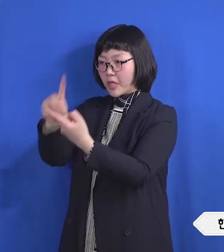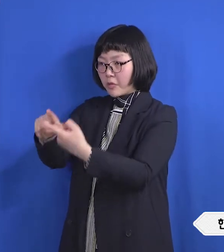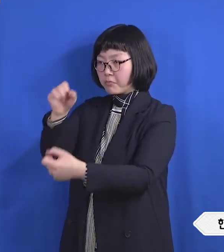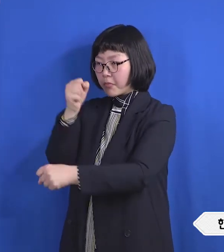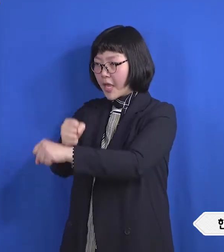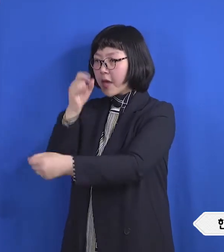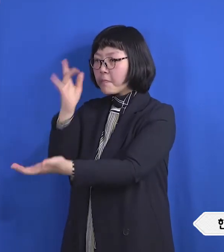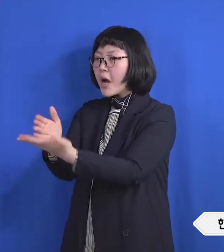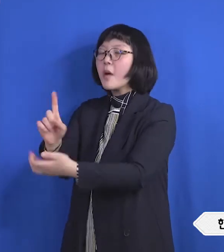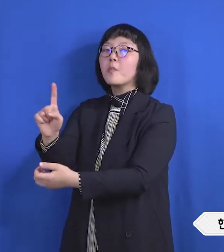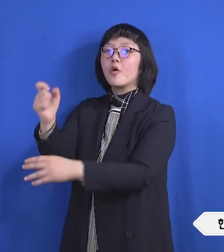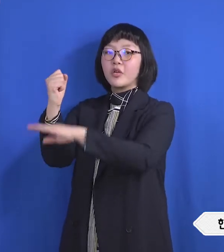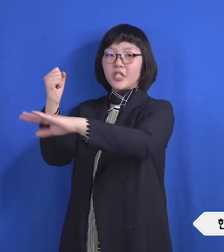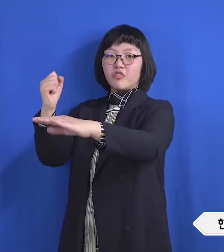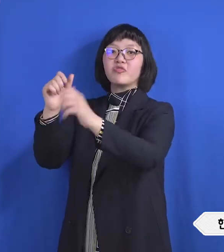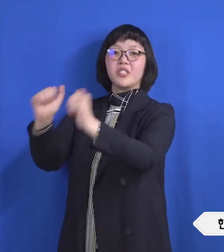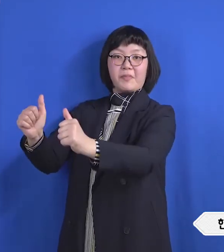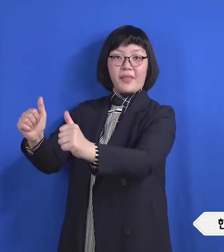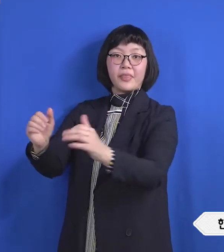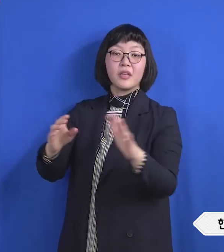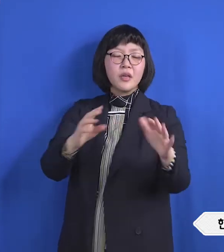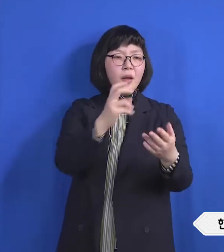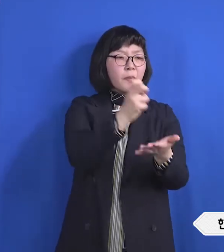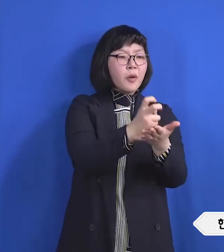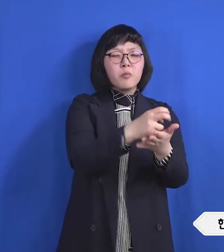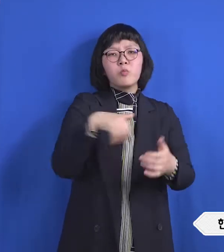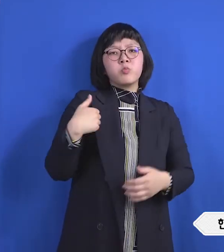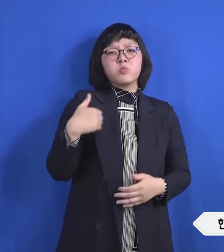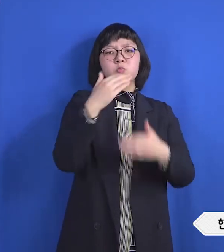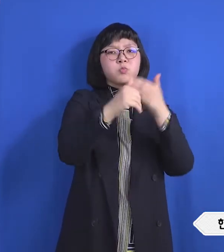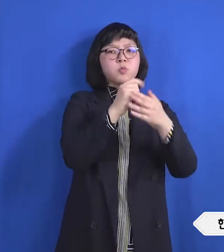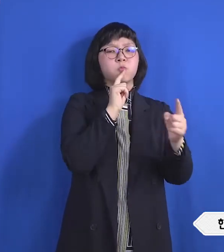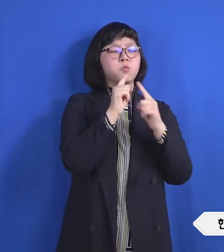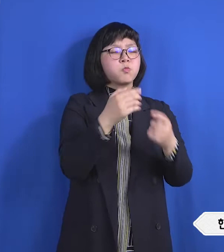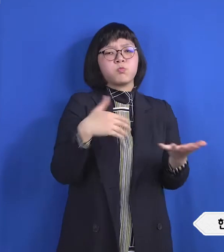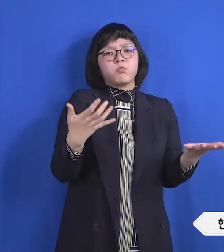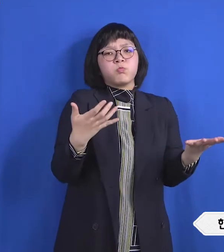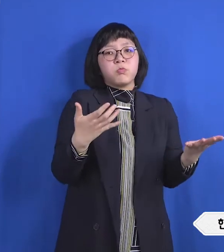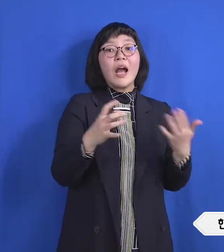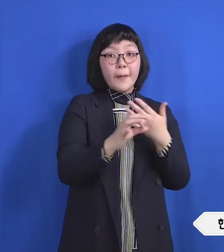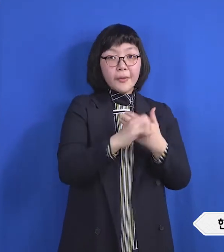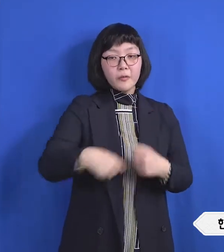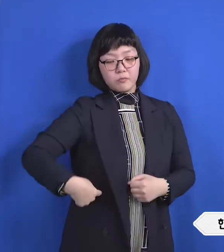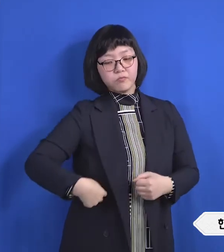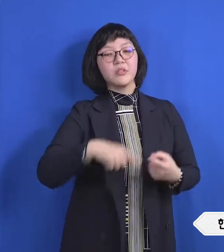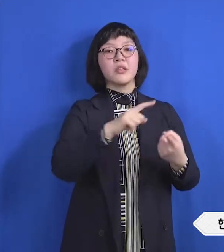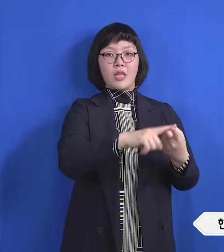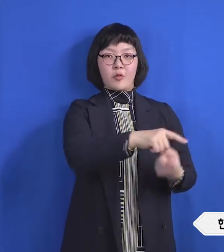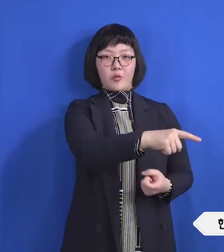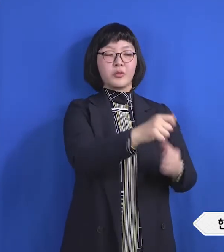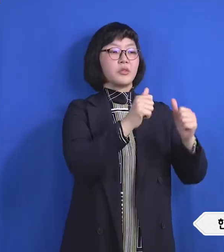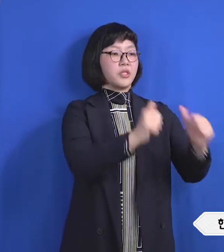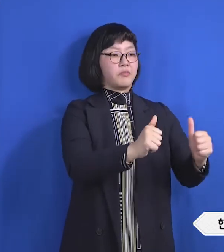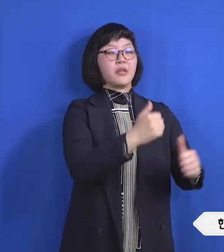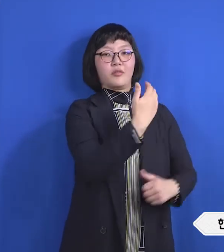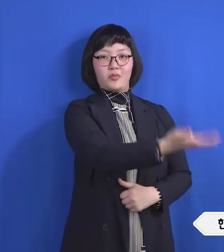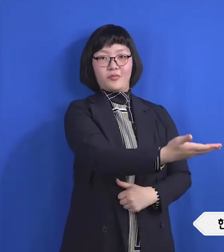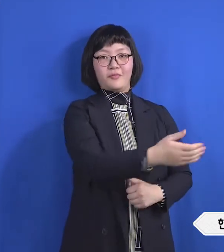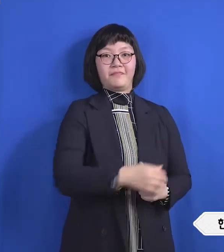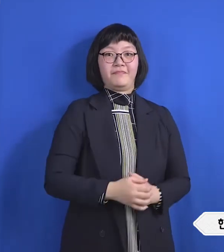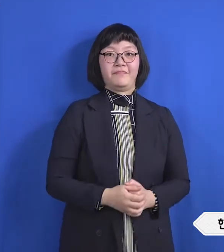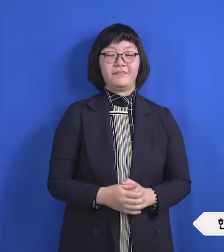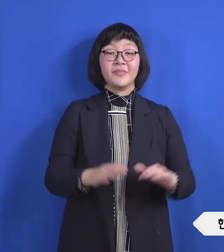받고, 율법이 없는 이방인은 본성의 법을 지켰는지 어겼는지에 따라 심판을